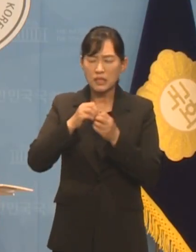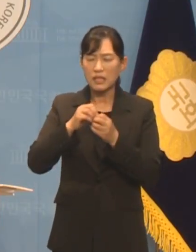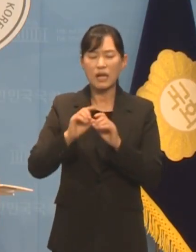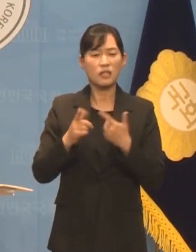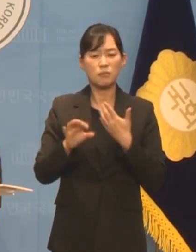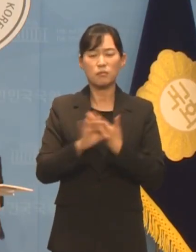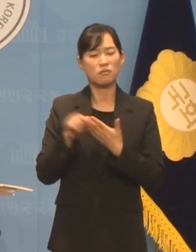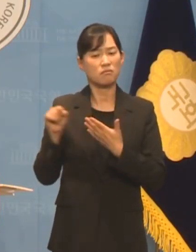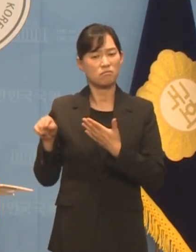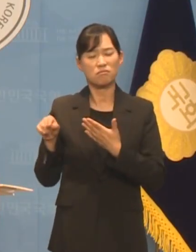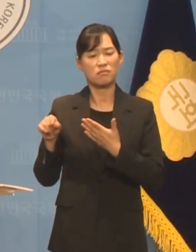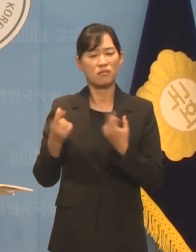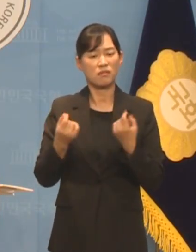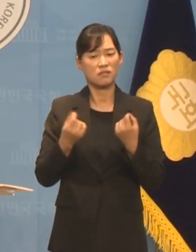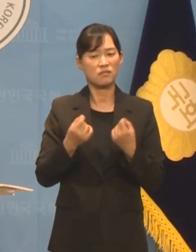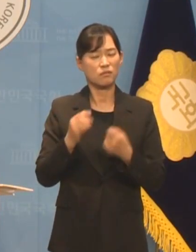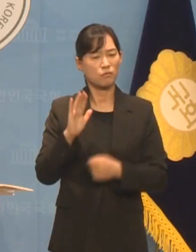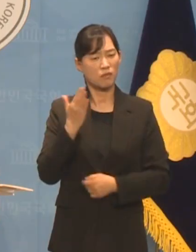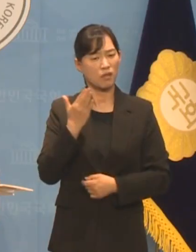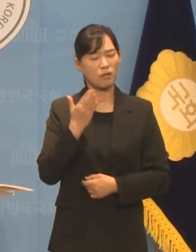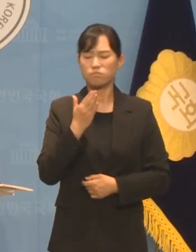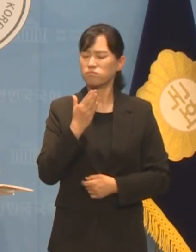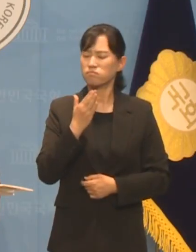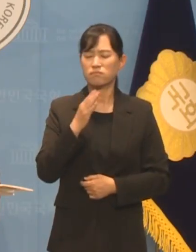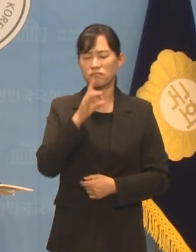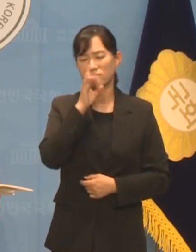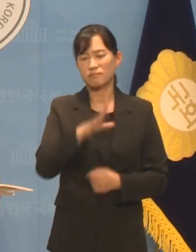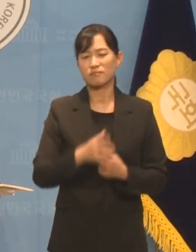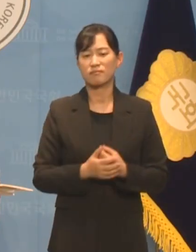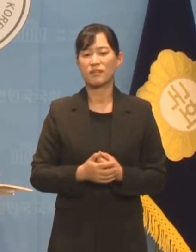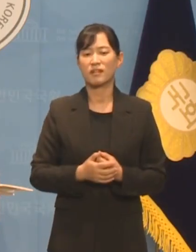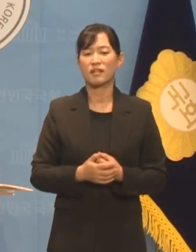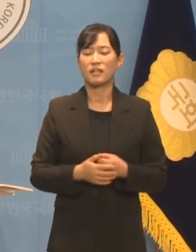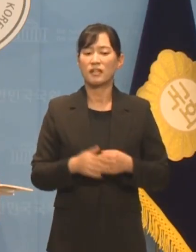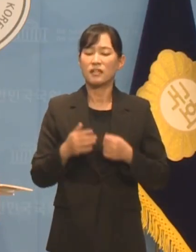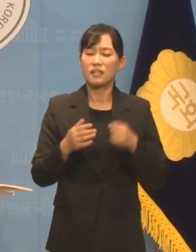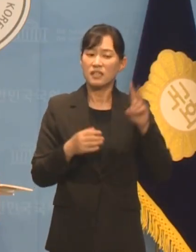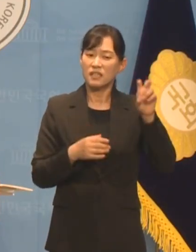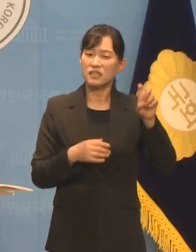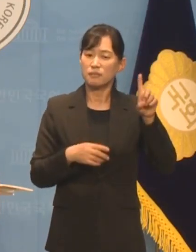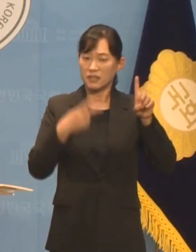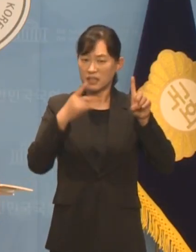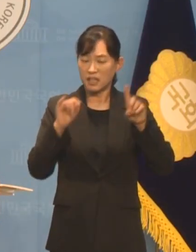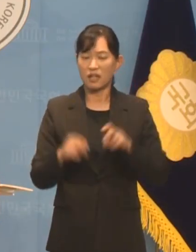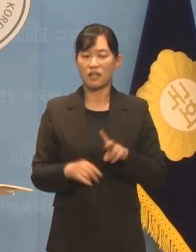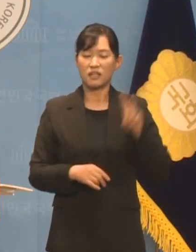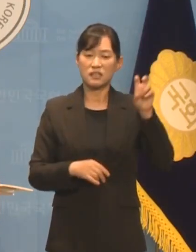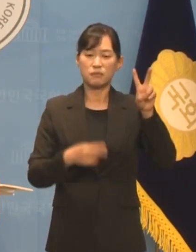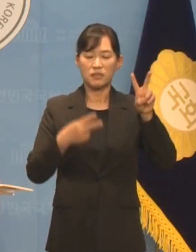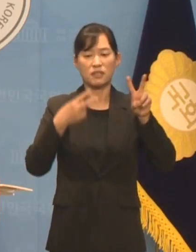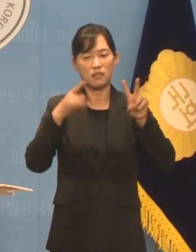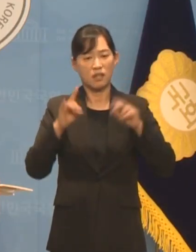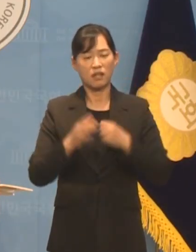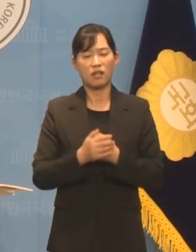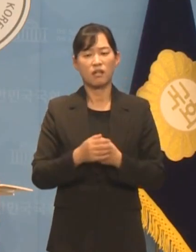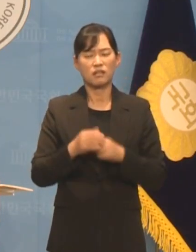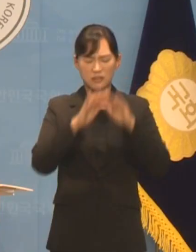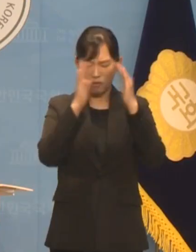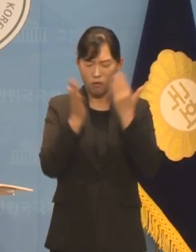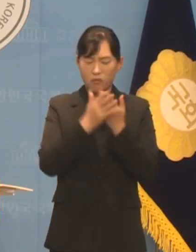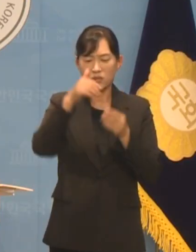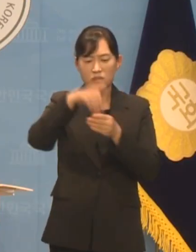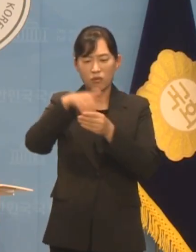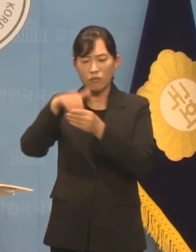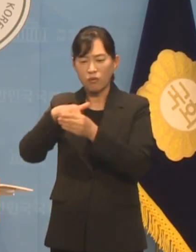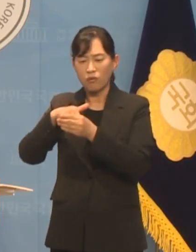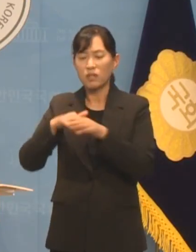않고는 이런 통계가 나올 수가 없습니다. 이런 걸 21대하고 22대 그다음에 기타 선거를 전체를 다 이번에